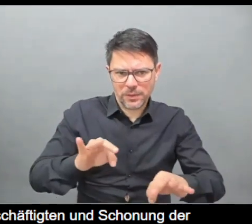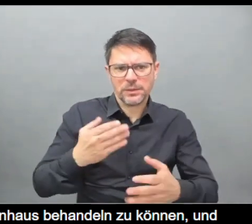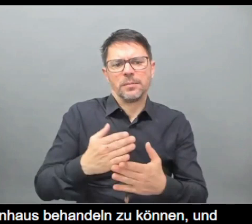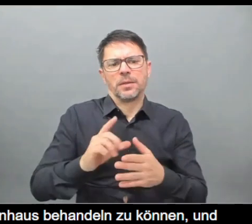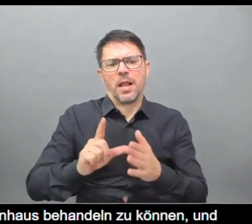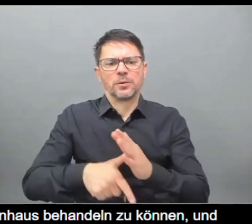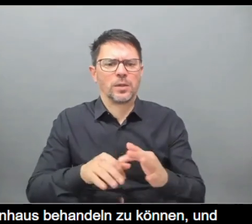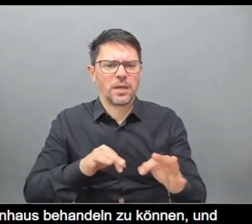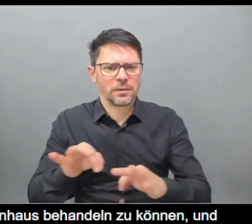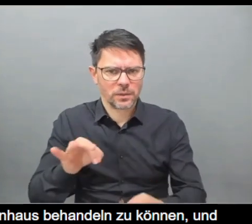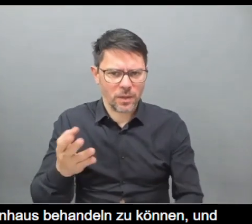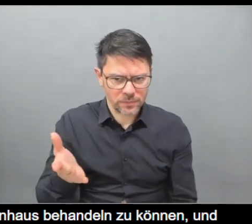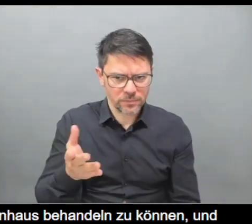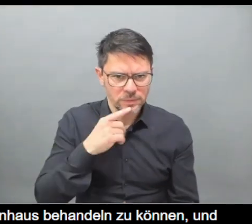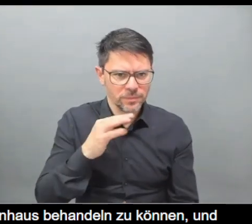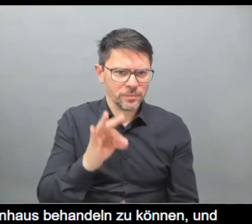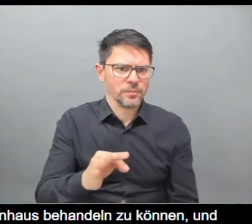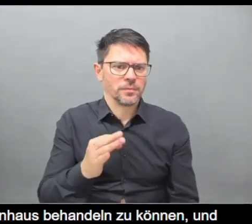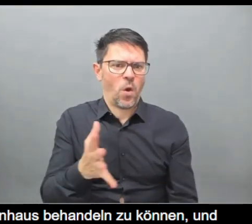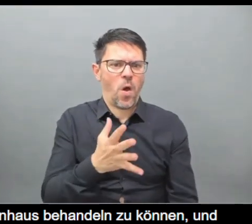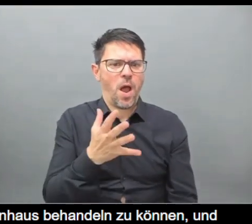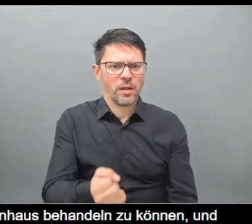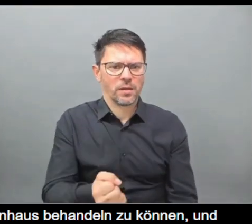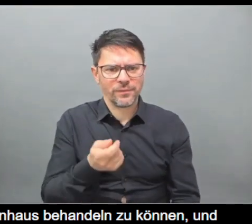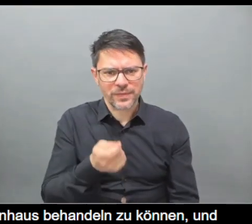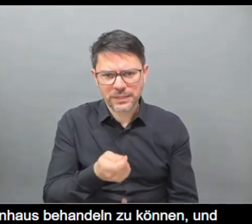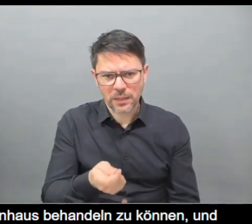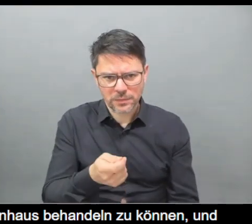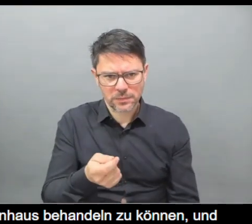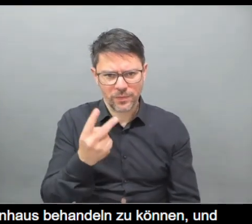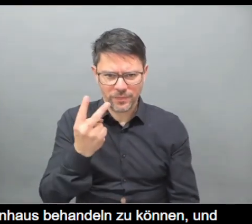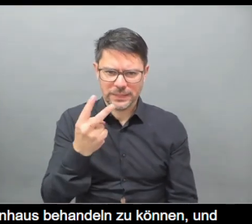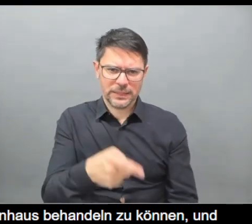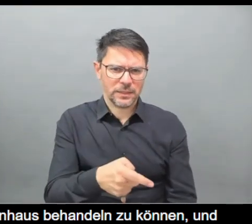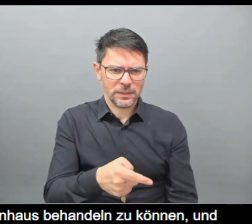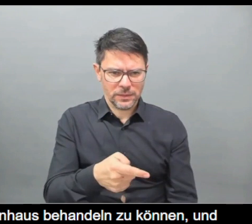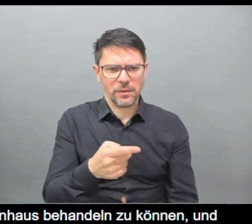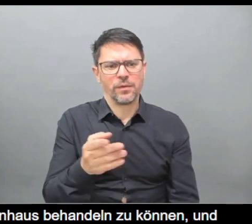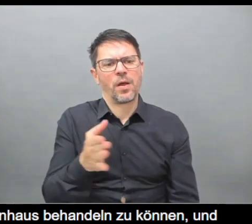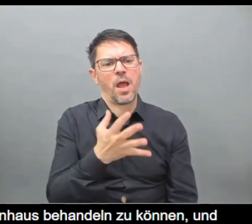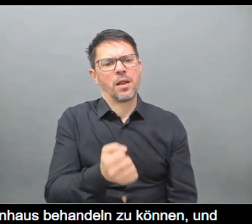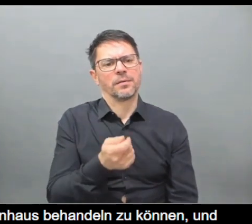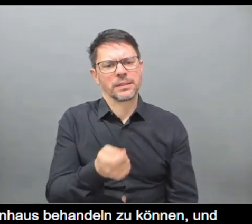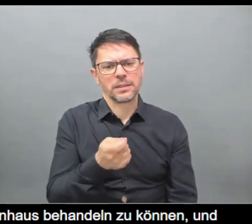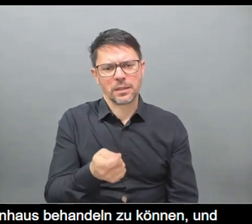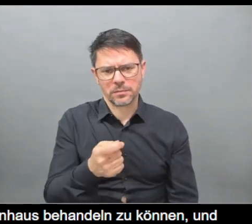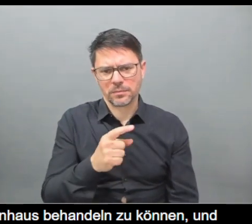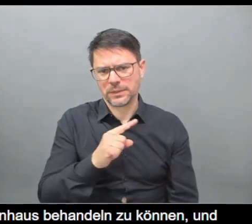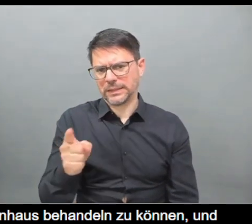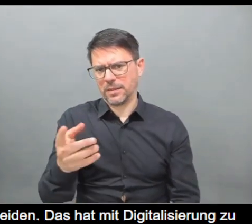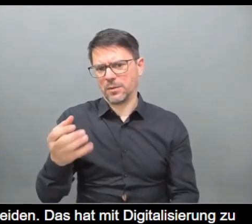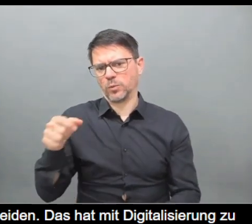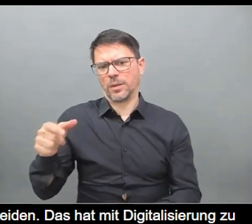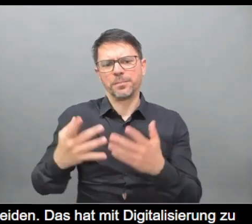wie das auch die Kommission vorschlägt, aber deutlich weniger Leistungsgruppen, 30 oder 60. Und davon